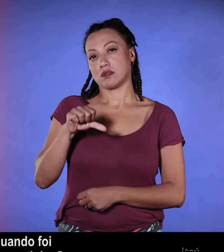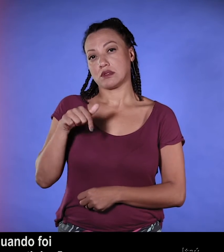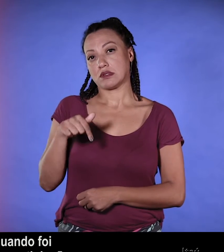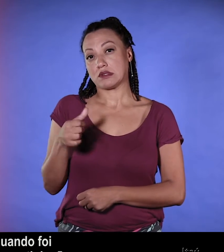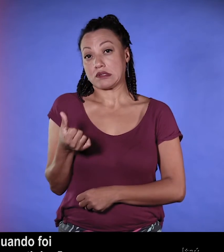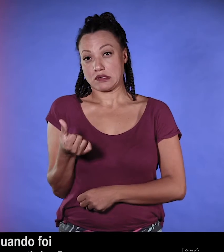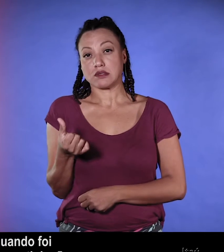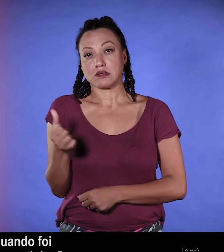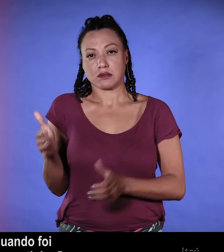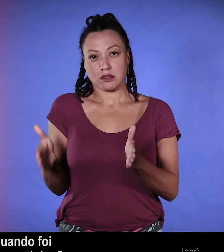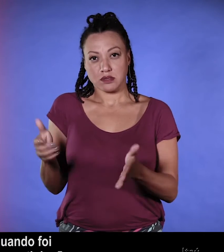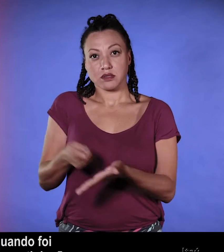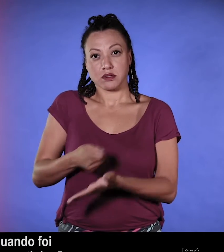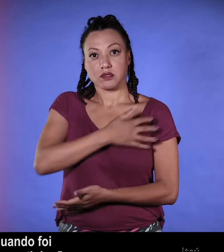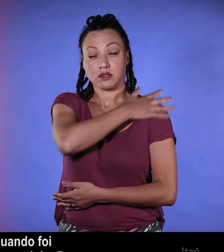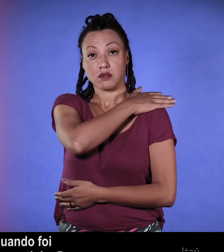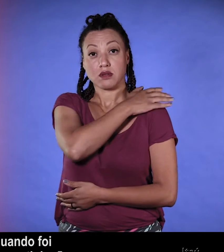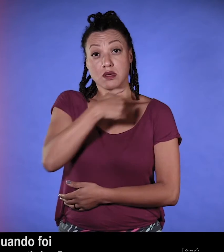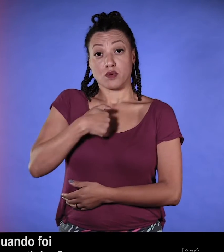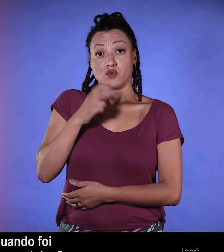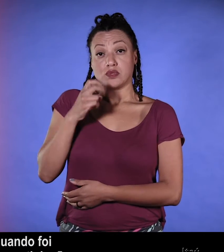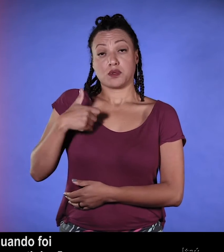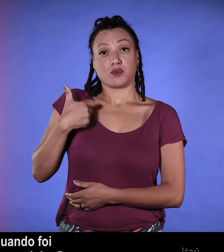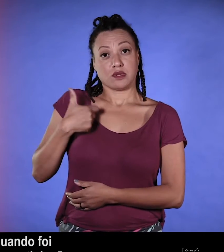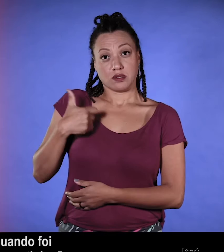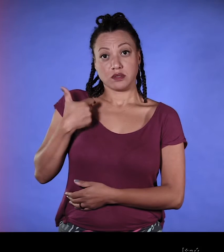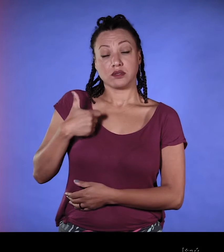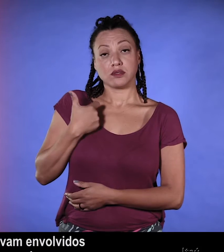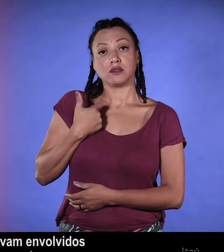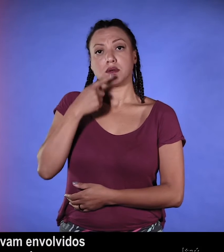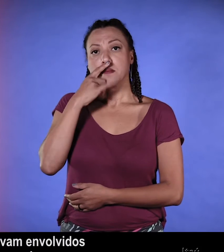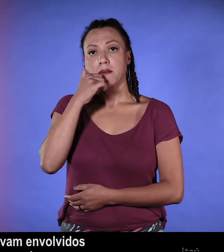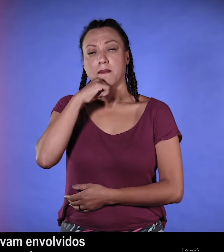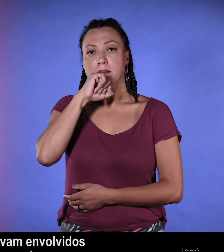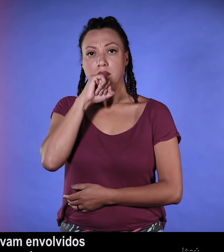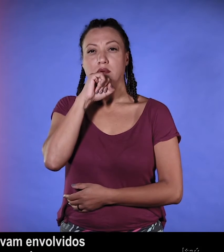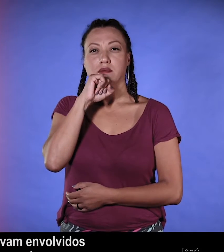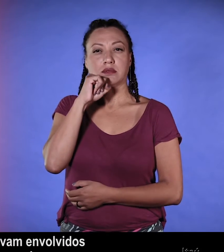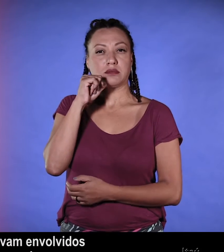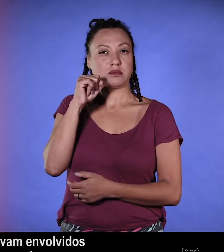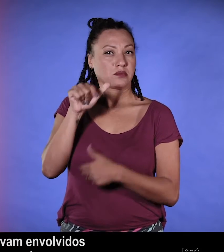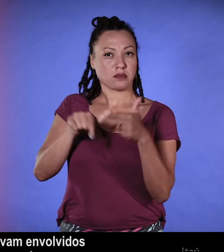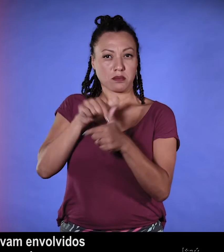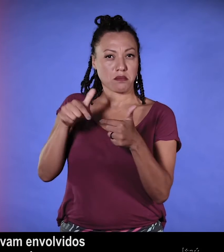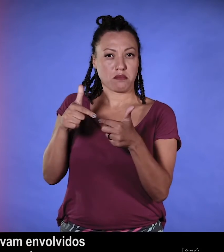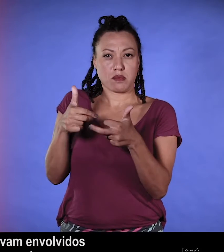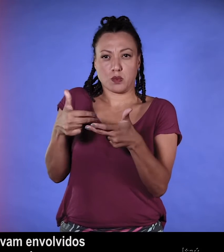1976, quando foi o golpe da ditadura, eu tinha 5 anos e meus pais, que estavam